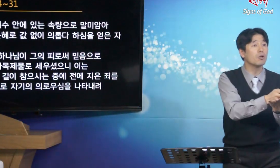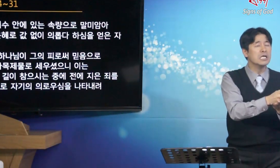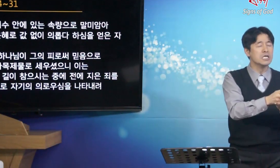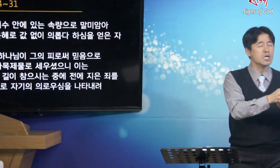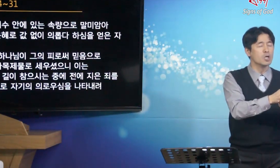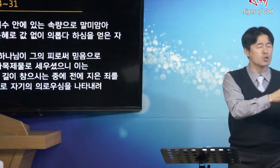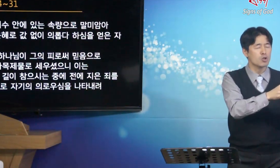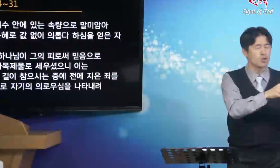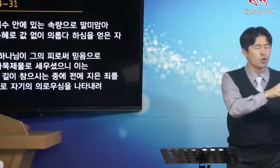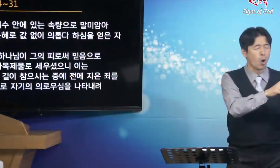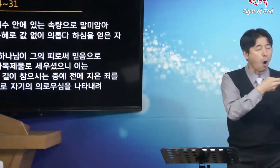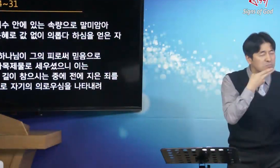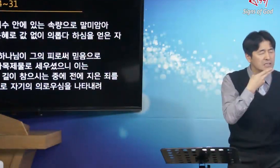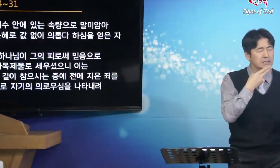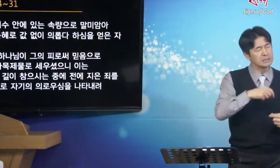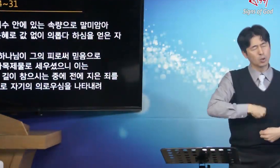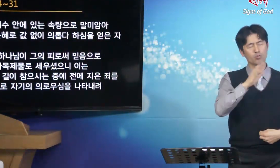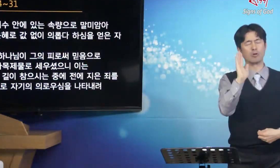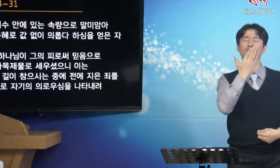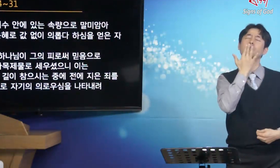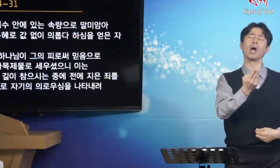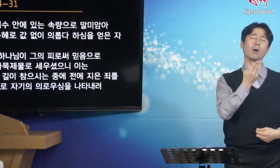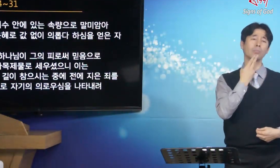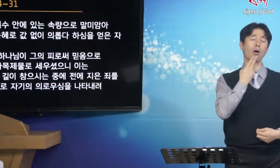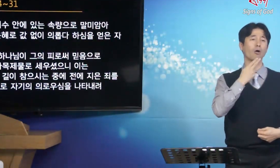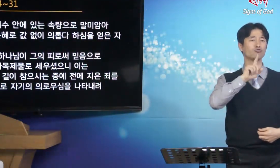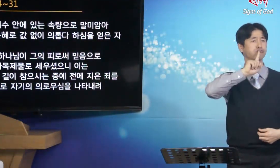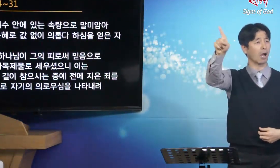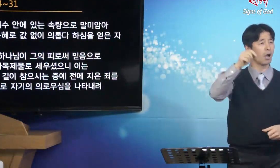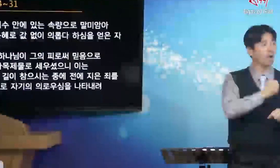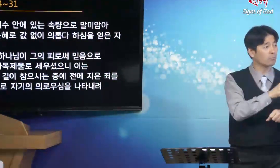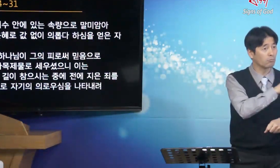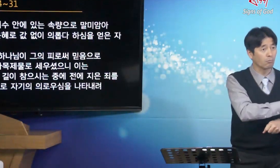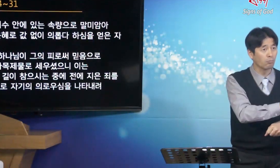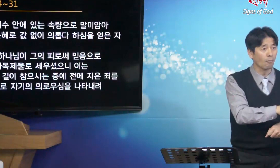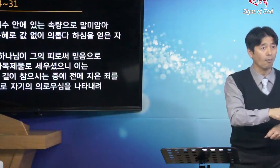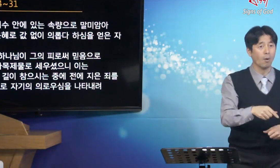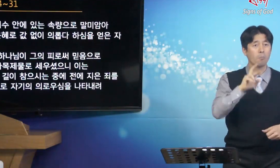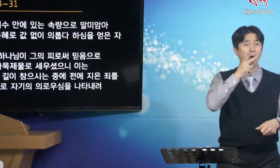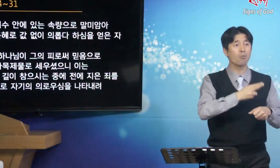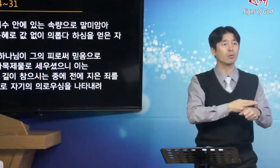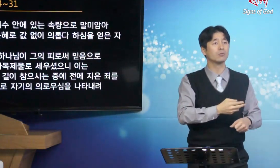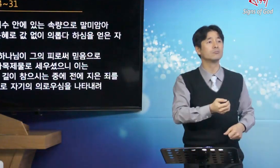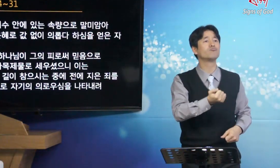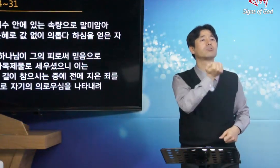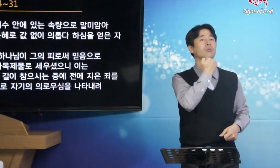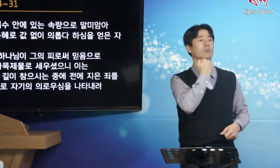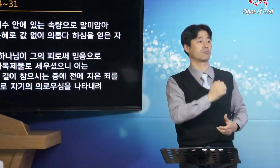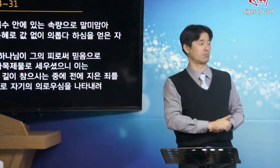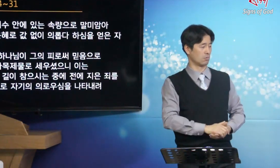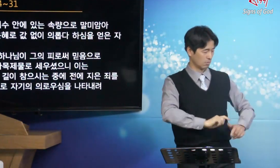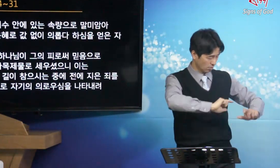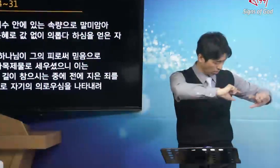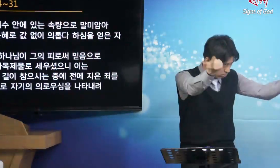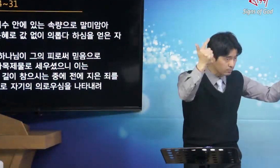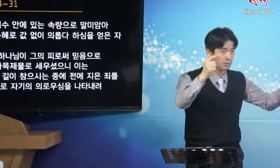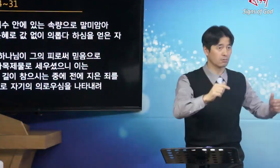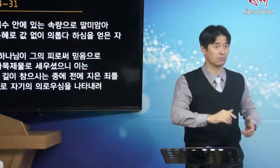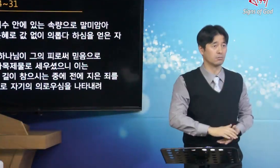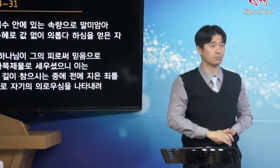유대인들은 율법을 통해서 율법이 없으면 의로울 수 없다라고 주장합니다. 그런데 그것을